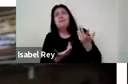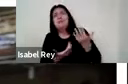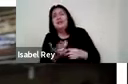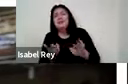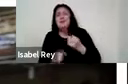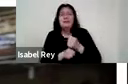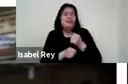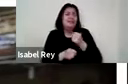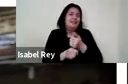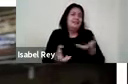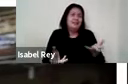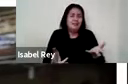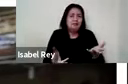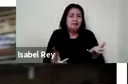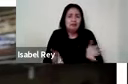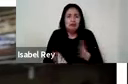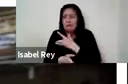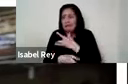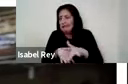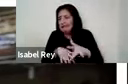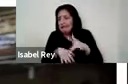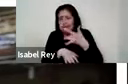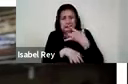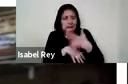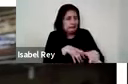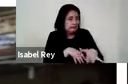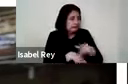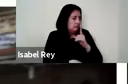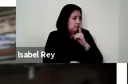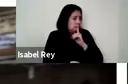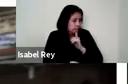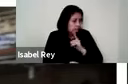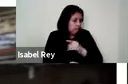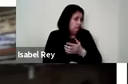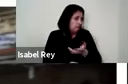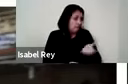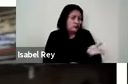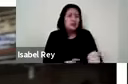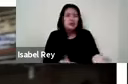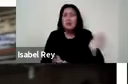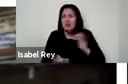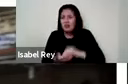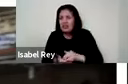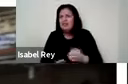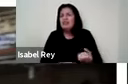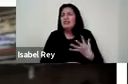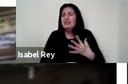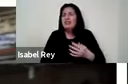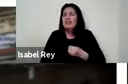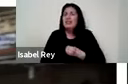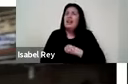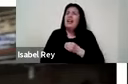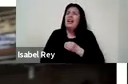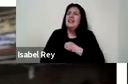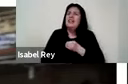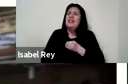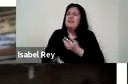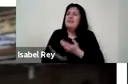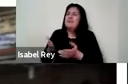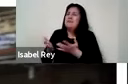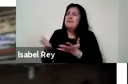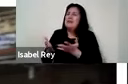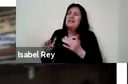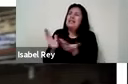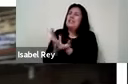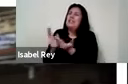trabajen y luego encuentro todo vacío, en silencio. Y una vez más me reafirmo que el alma de toda institución educativa son